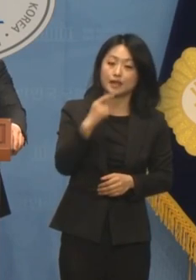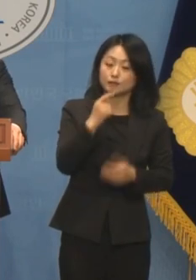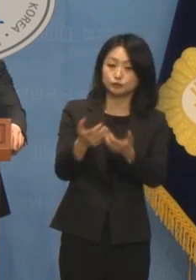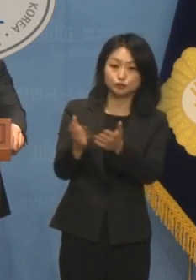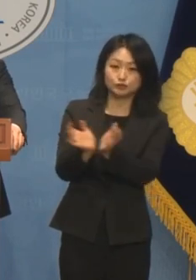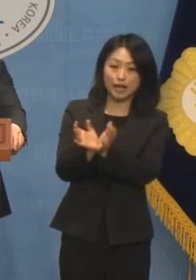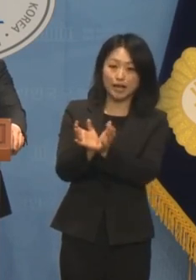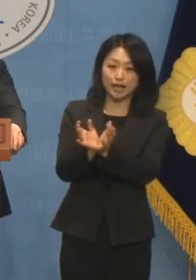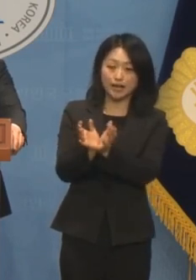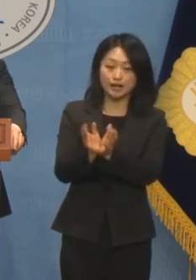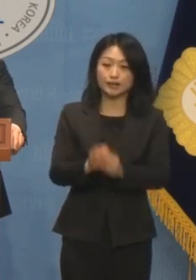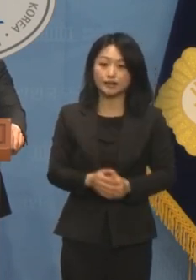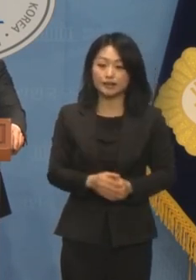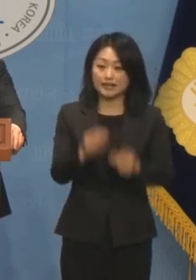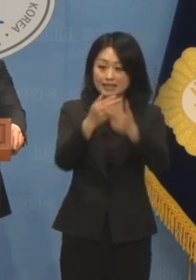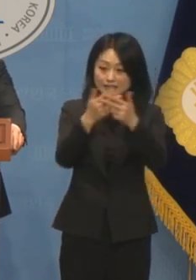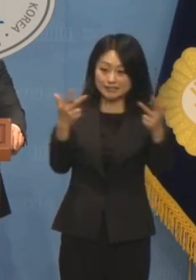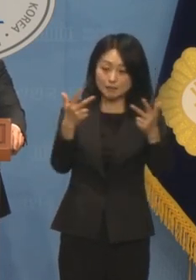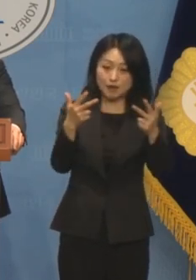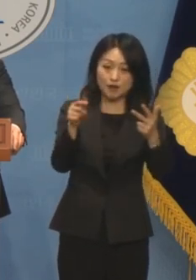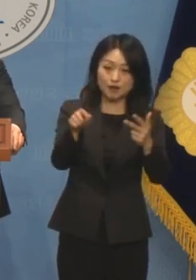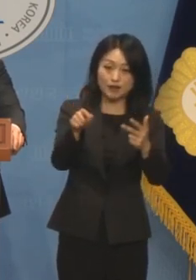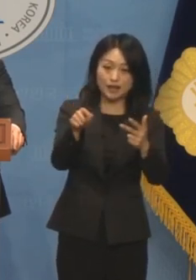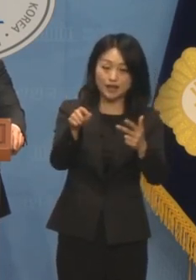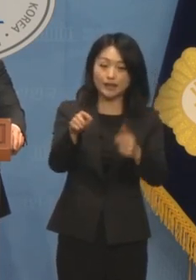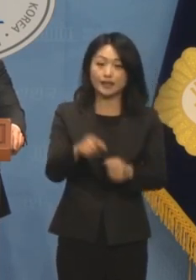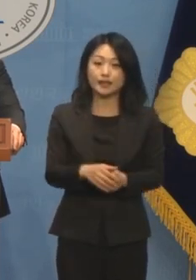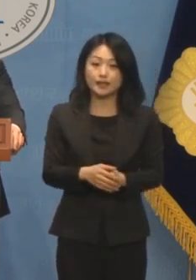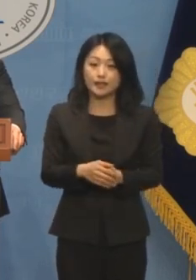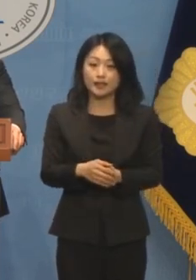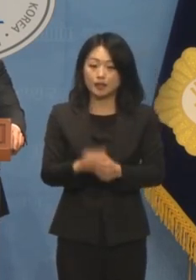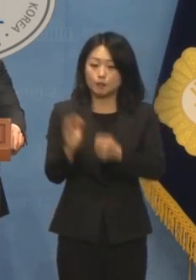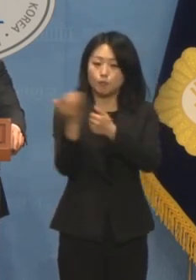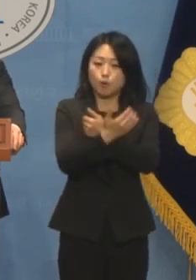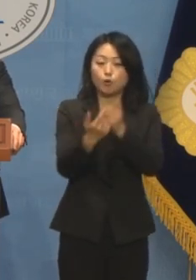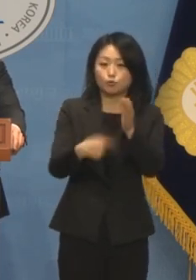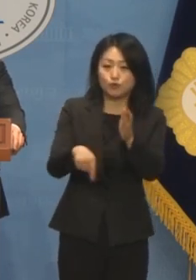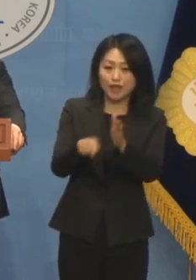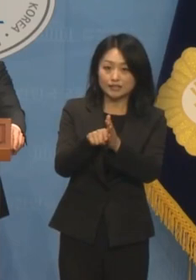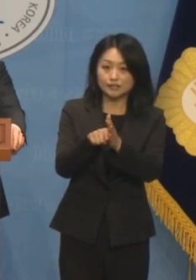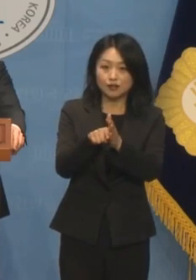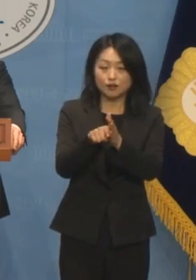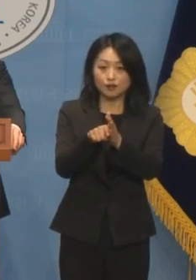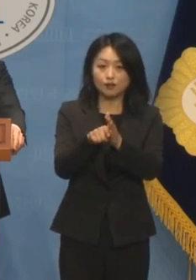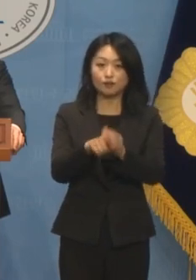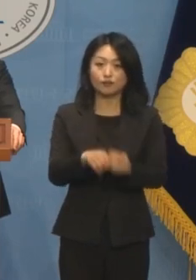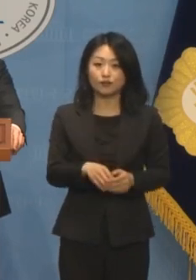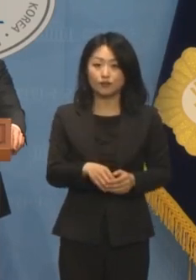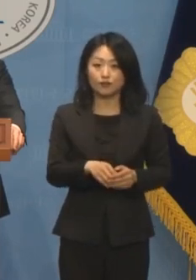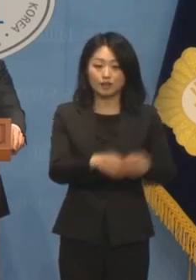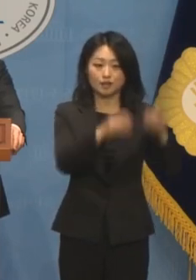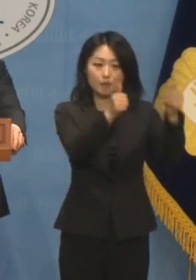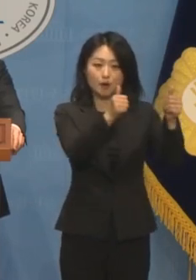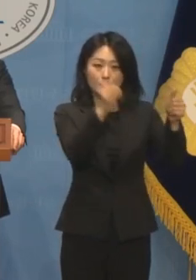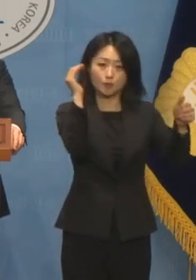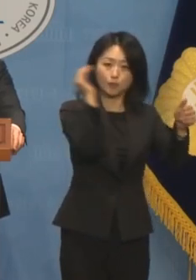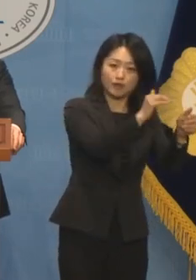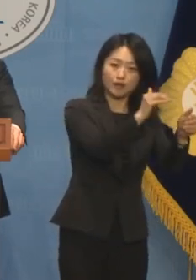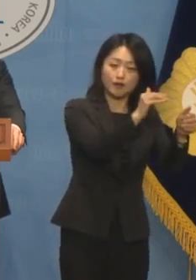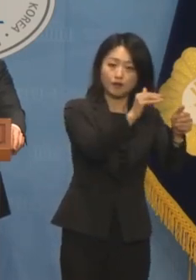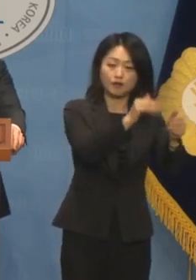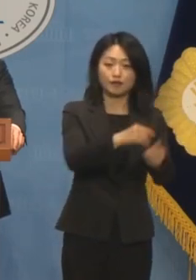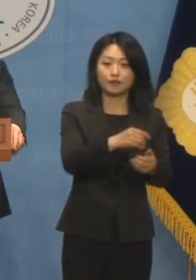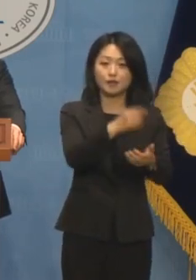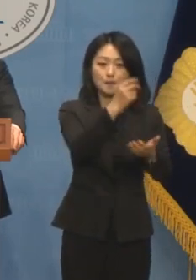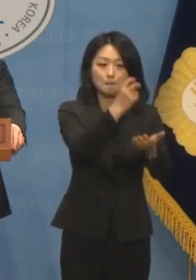민주당은 여전히 존재하는 이재명 대표의 사법 리스크를 방탄하기 위해 사법 시스템을 공격하고 법체계에 대한